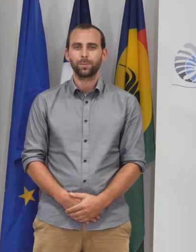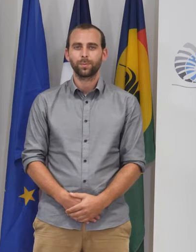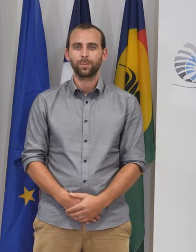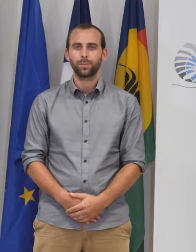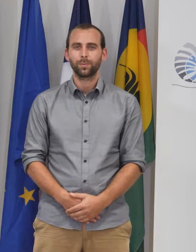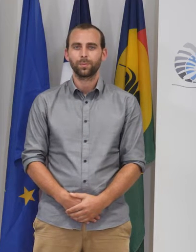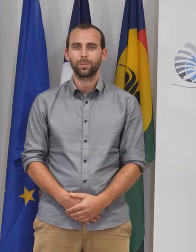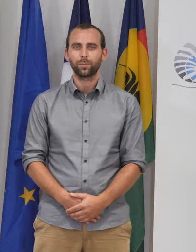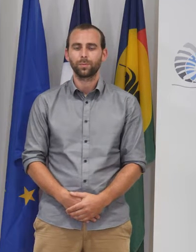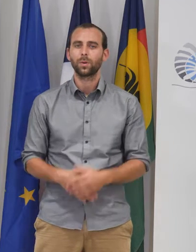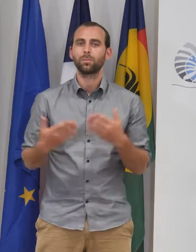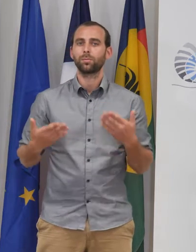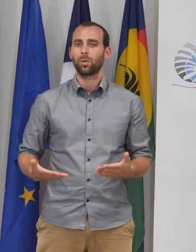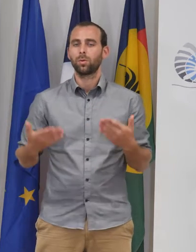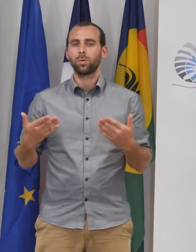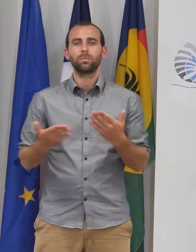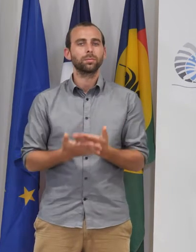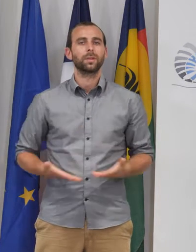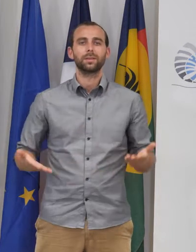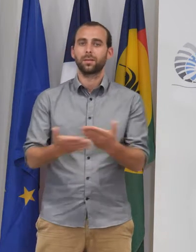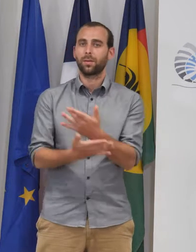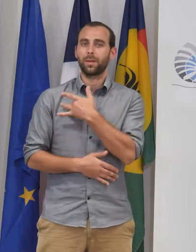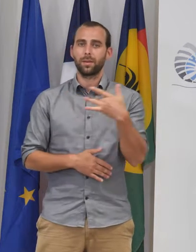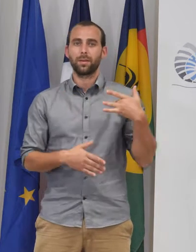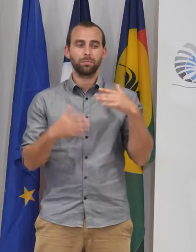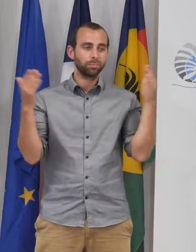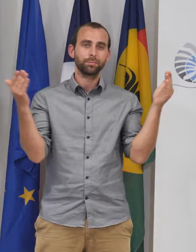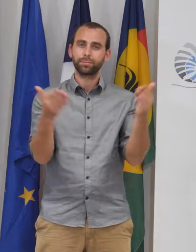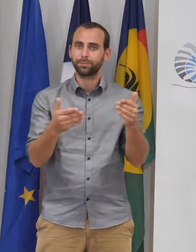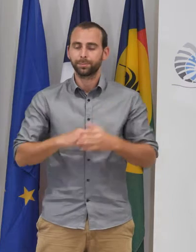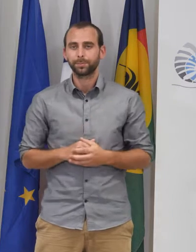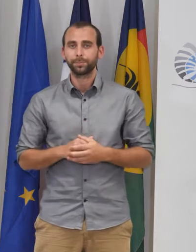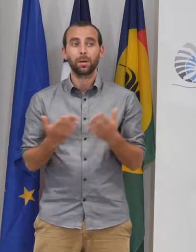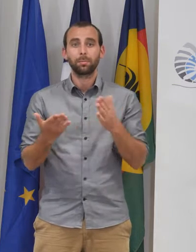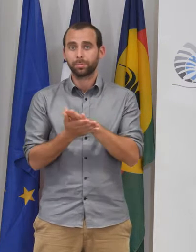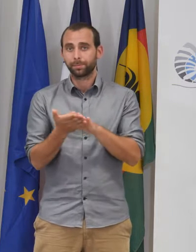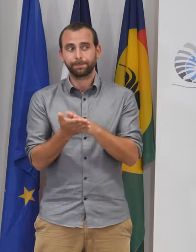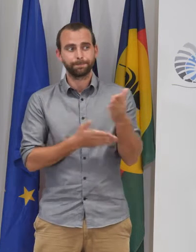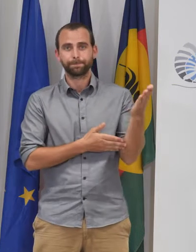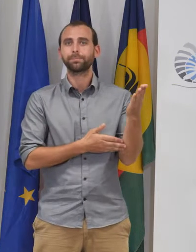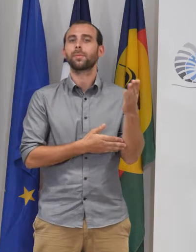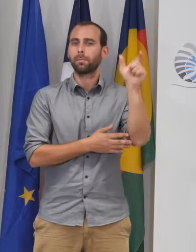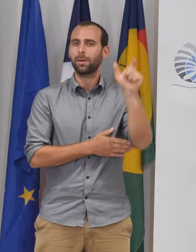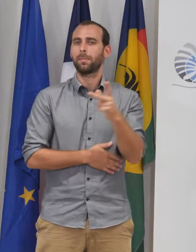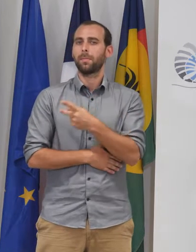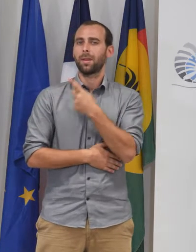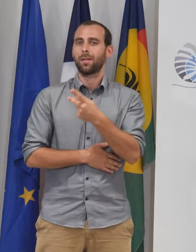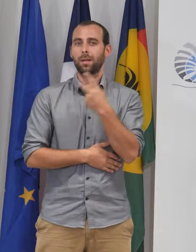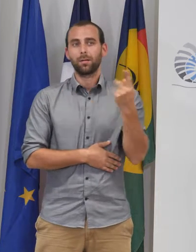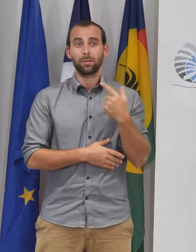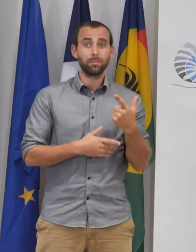Donc aujourd'hui, je vais vous faire un point de la situation sanitaire. Vous excuserez le médecin qui n'a pas pu se rendre disponible compte